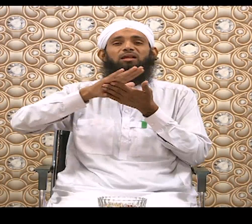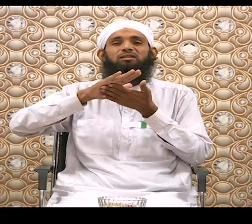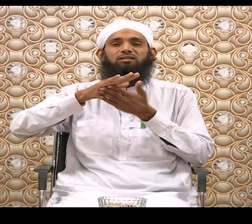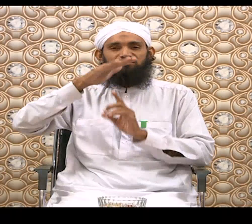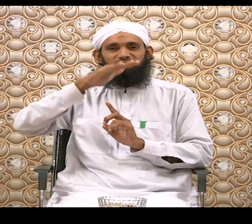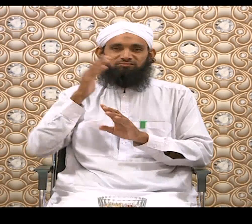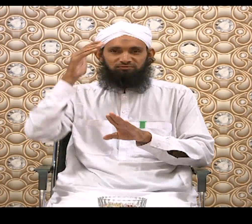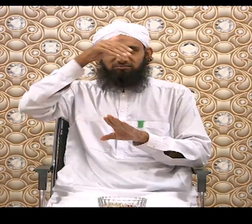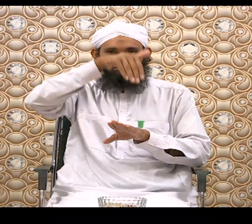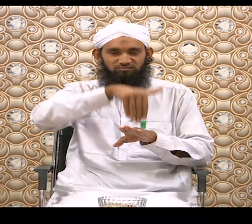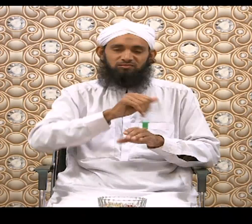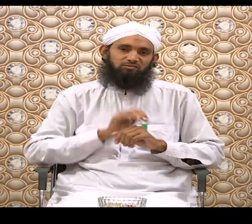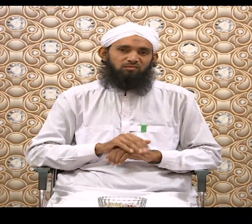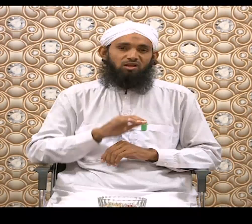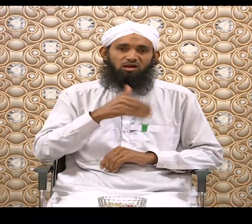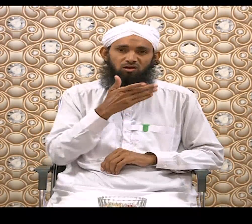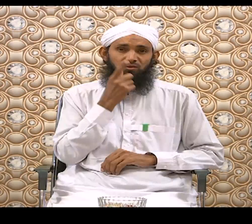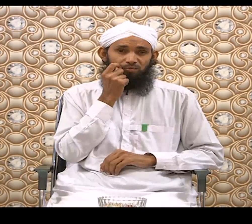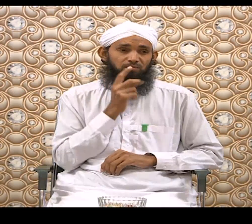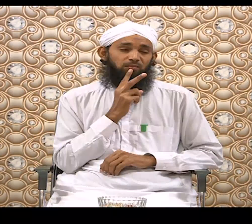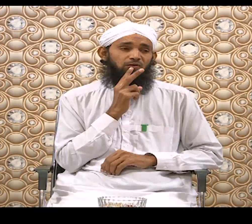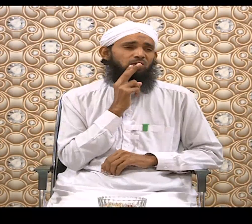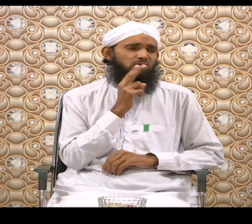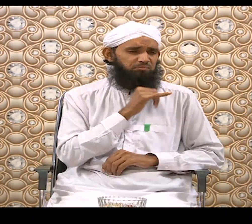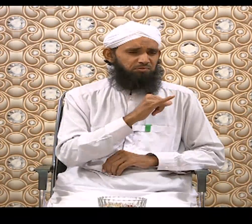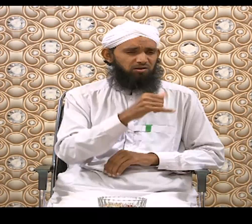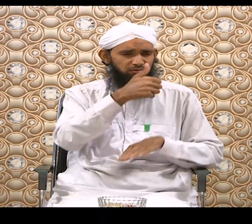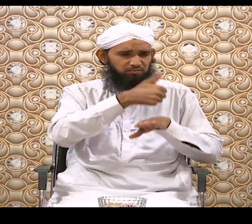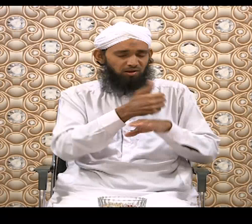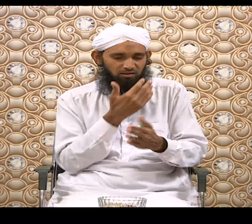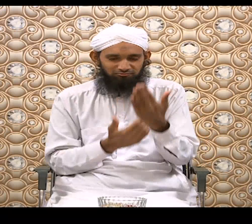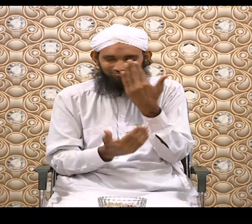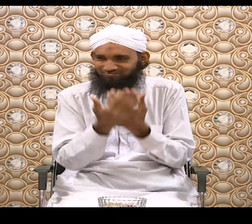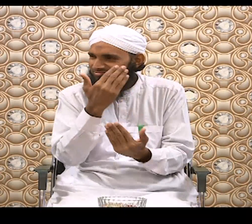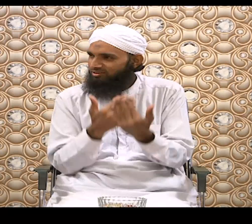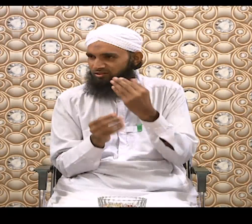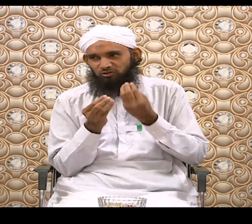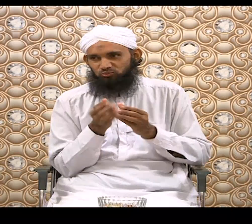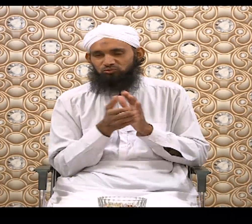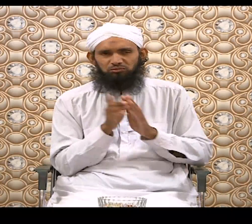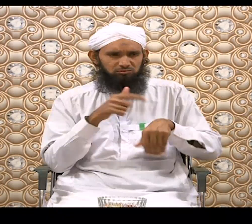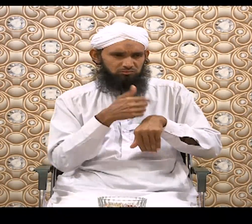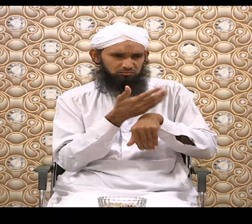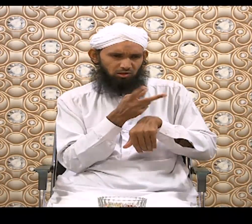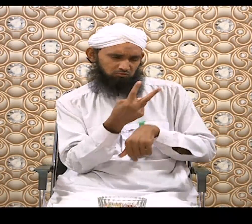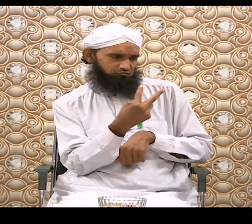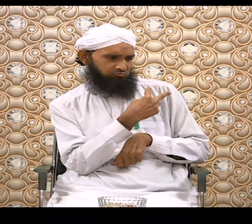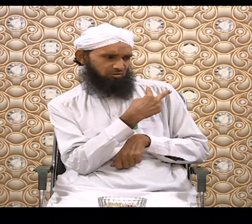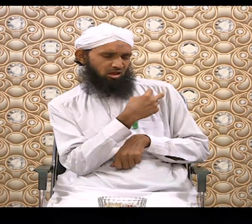رحمت اللہ علیہ وحاں تشریف لائے اور اس سے کچھ فاصلے پر بیٹھ کر وضو کرنے لگے جب اس شخص نے دیکھا کہ جس طرف